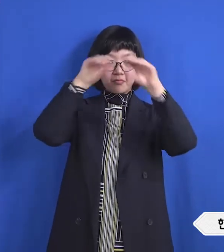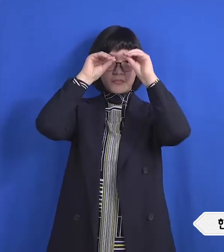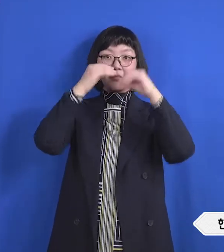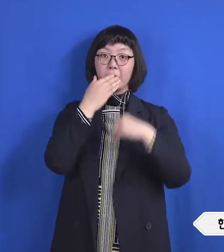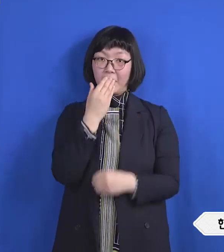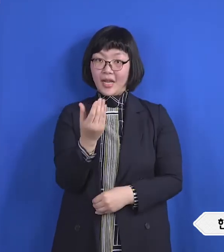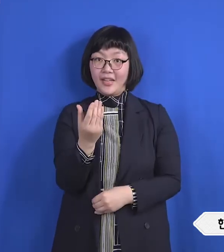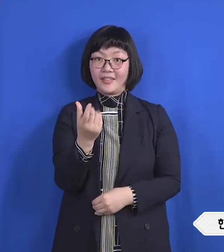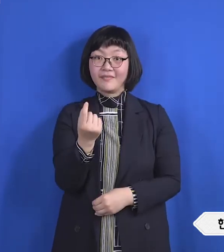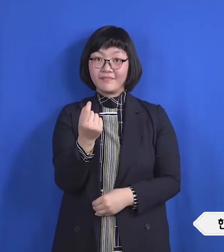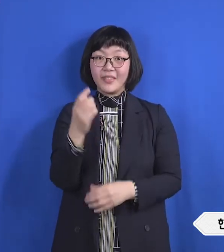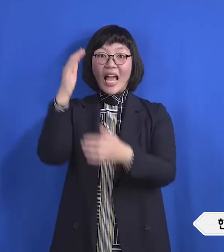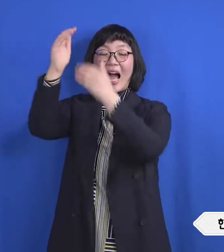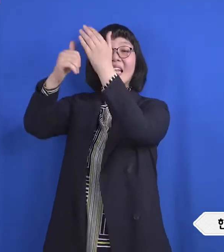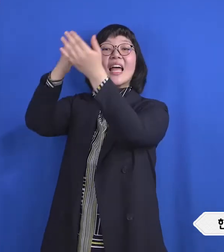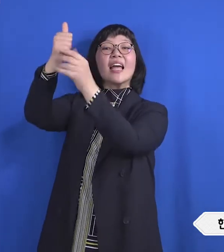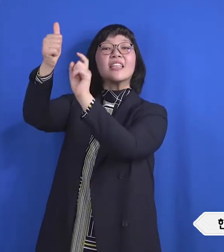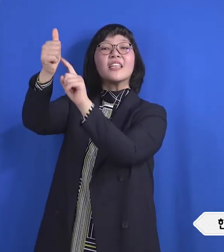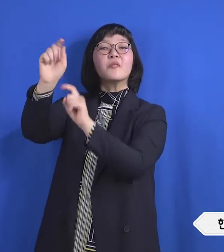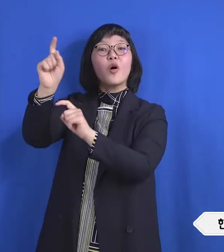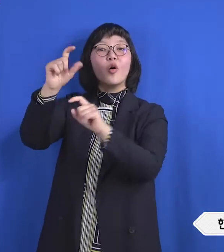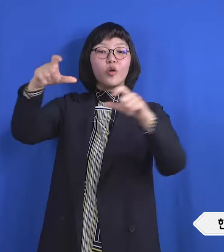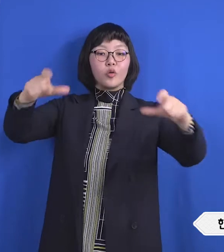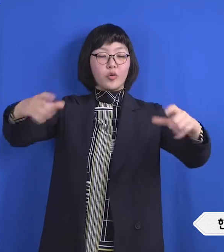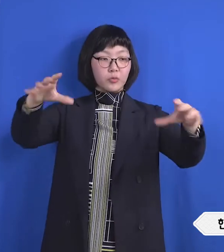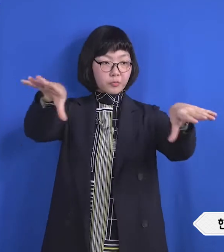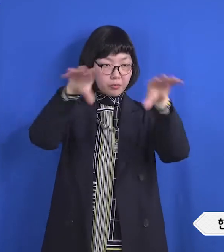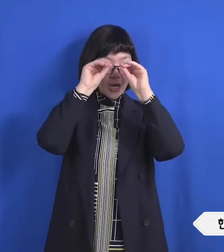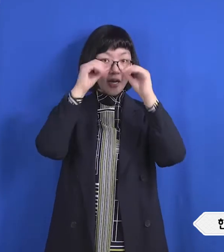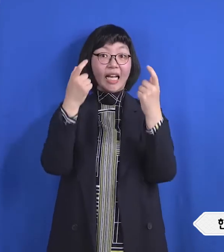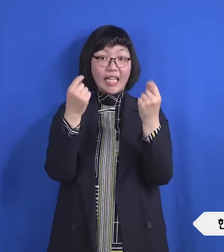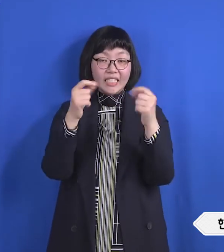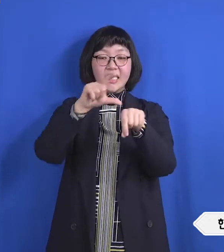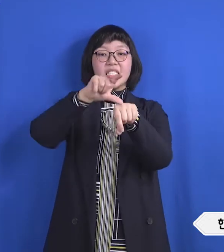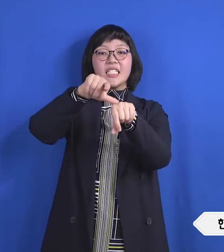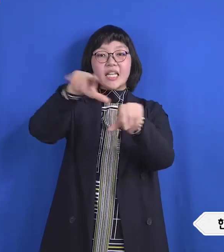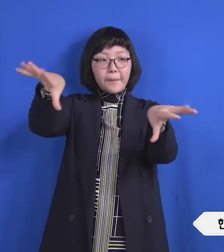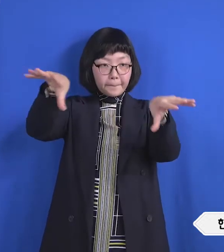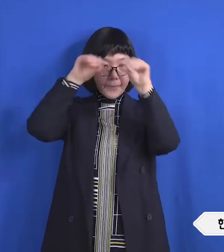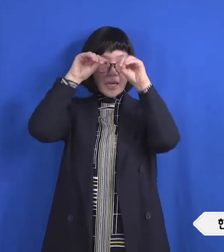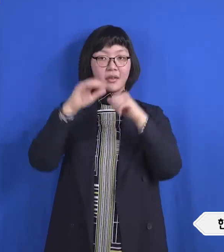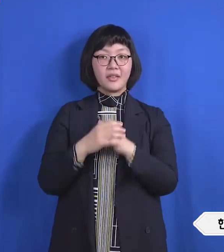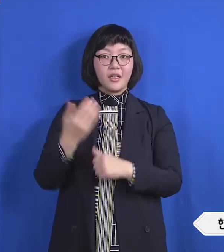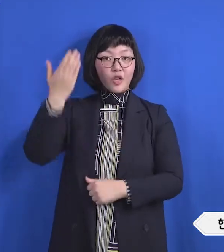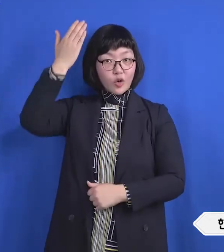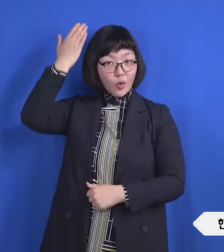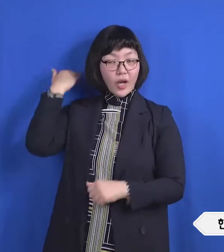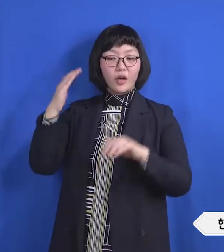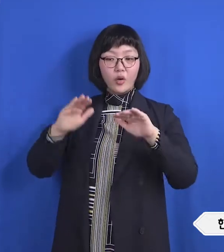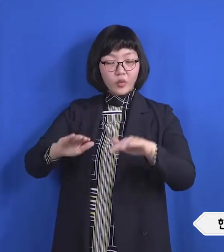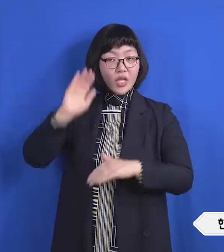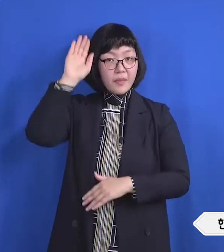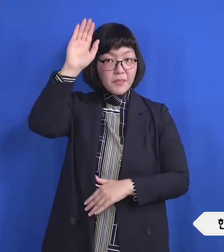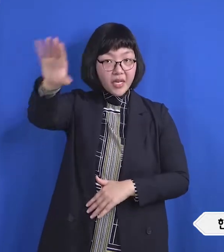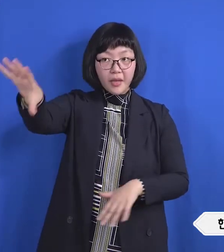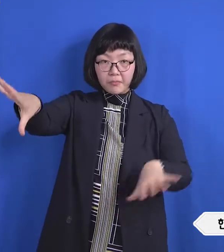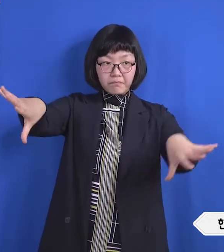있습니다. 하나님은 시간을 한눈에 보고 계십니다. 과거, 현재, 미래를 한눈에 보고